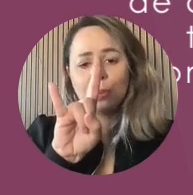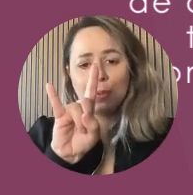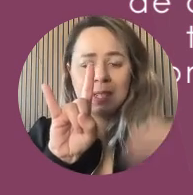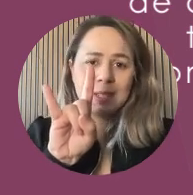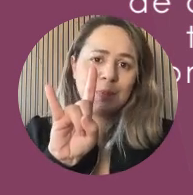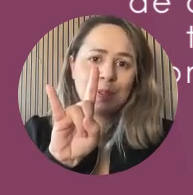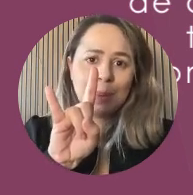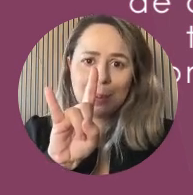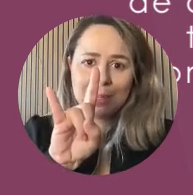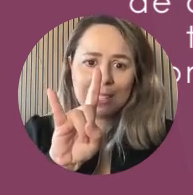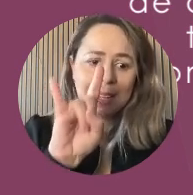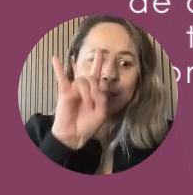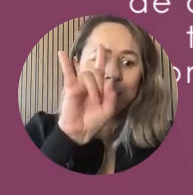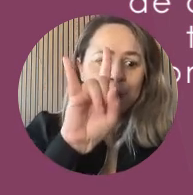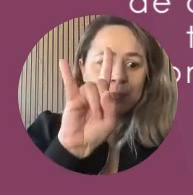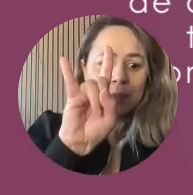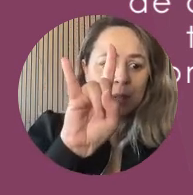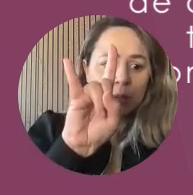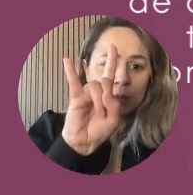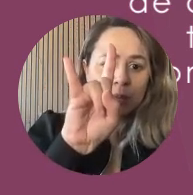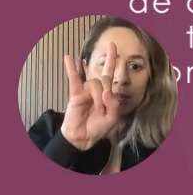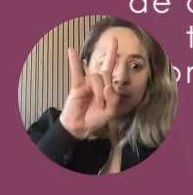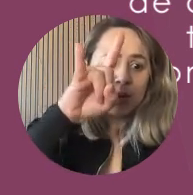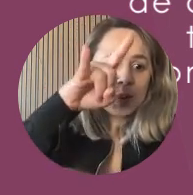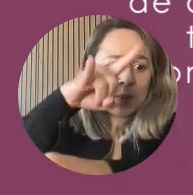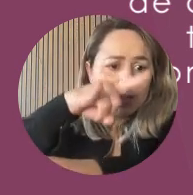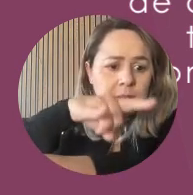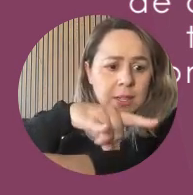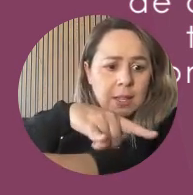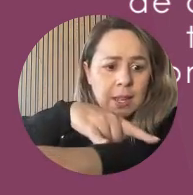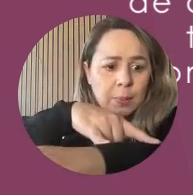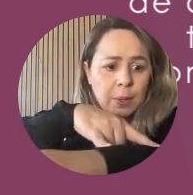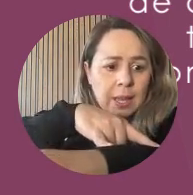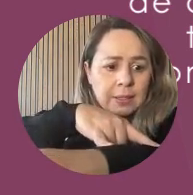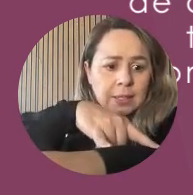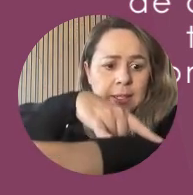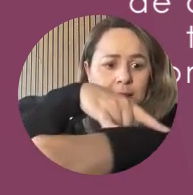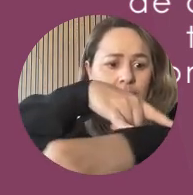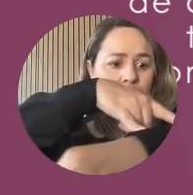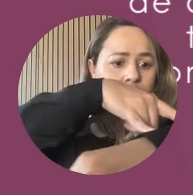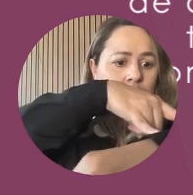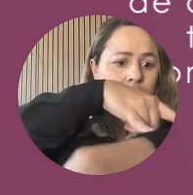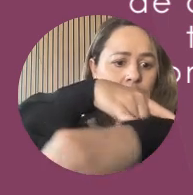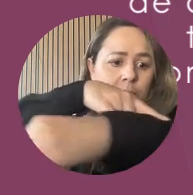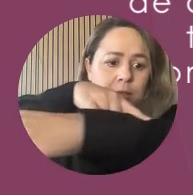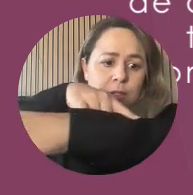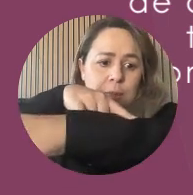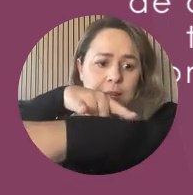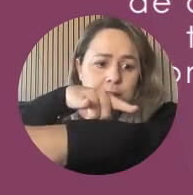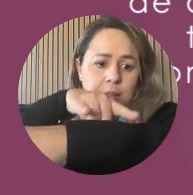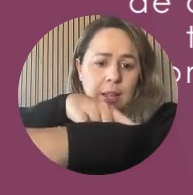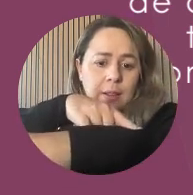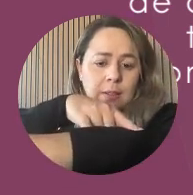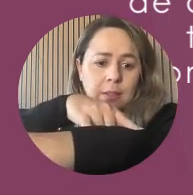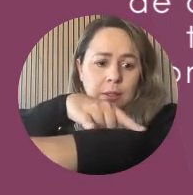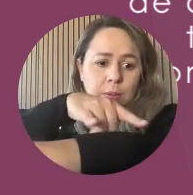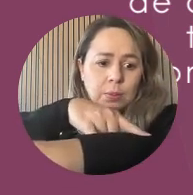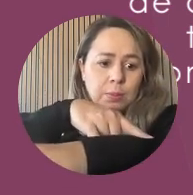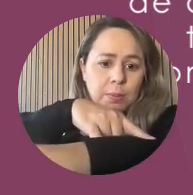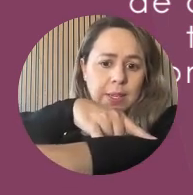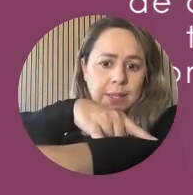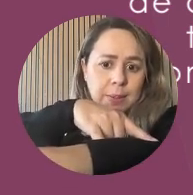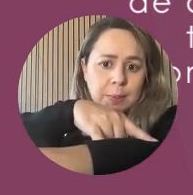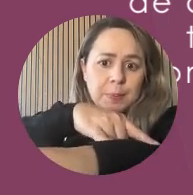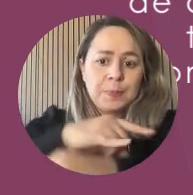termo configuração de mãos, tá? Configuração de mãos, apoiada aqui no antebraço, tá?